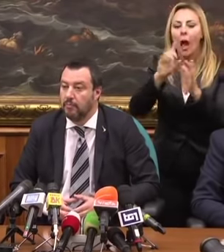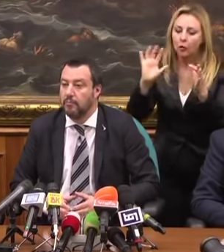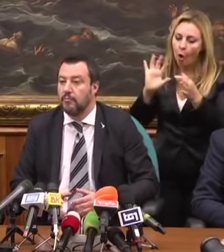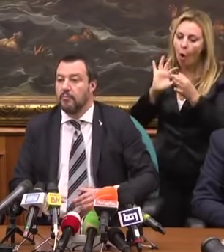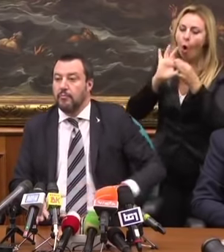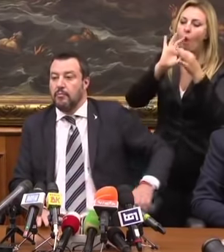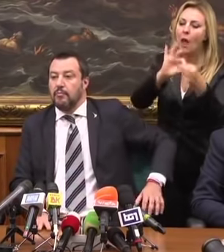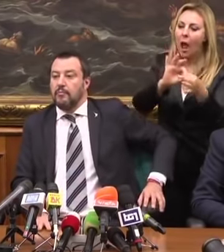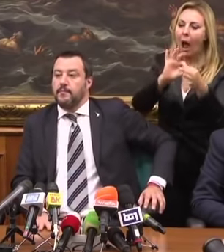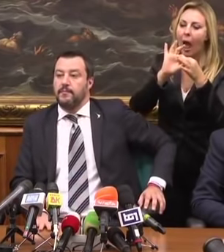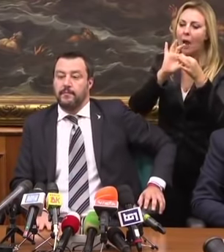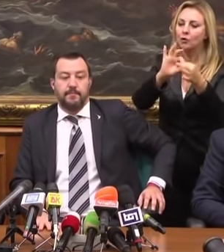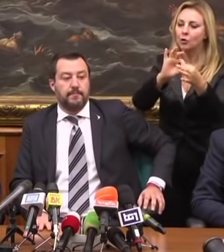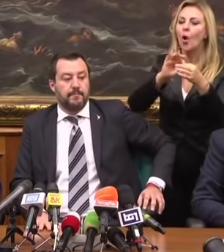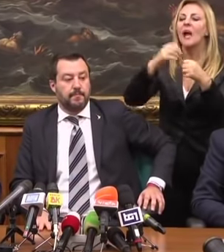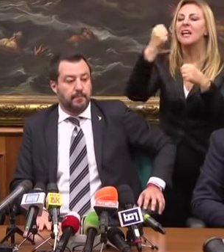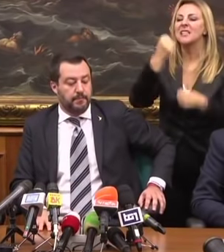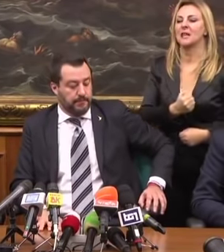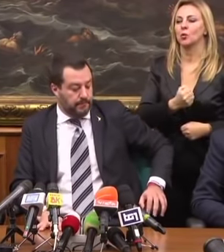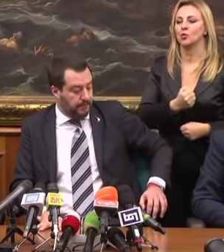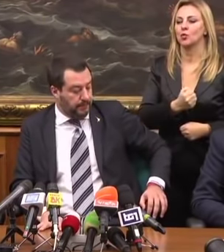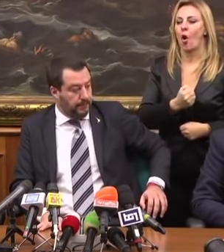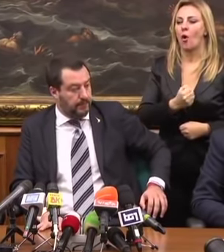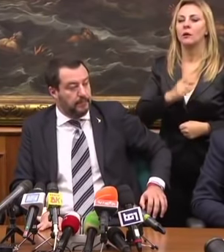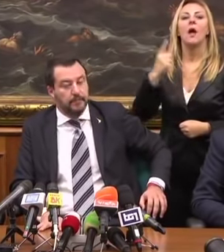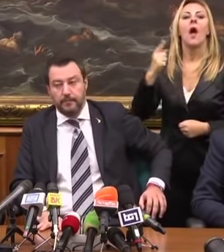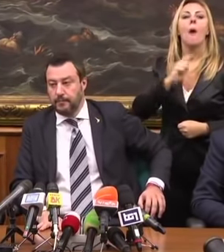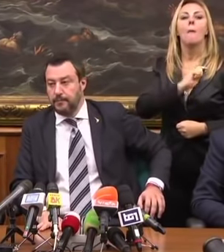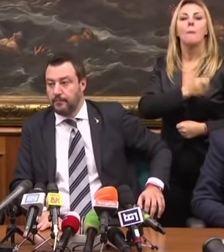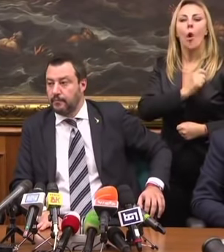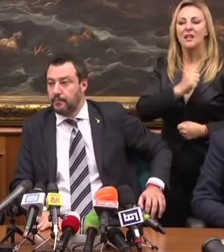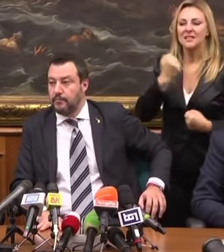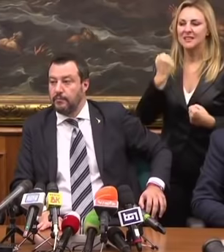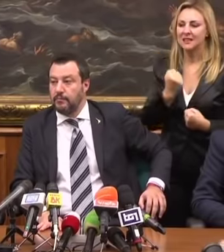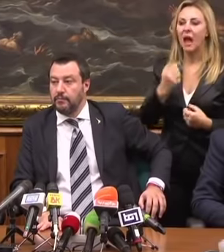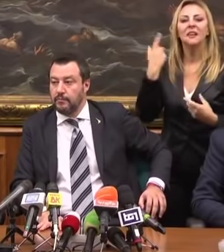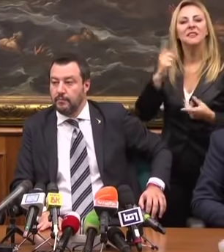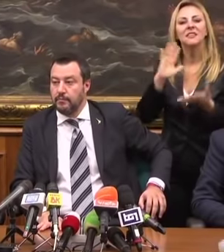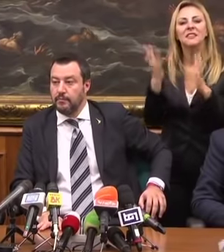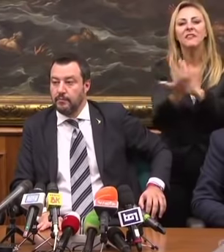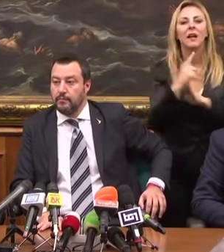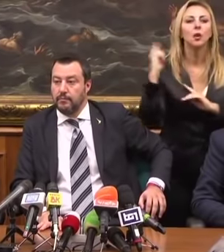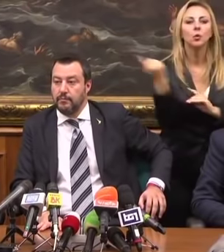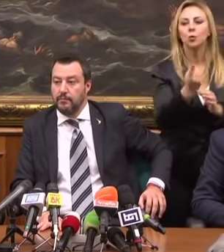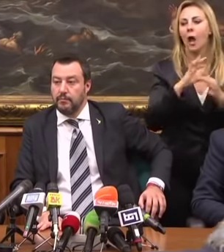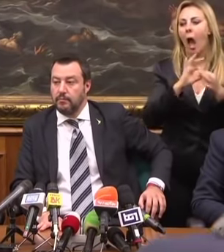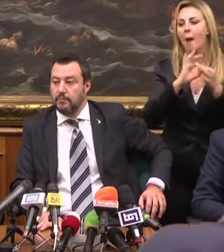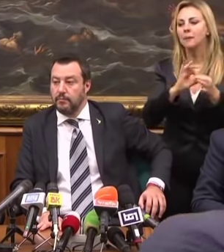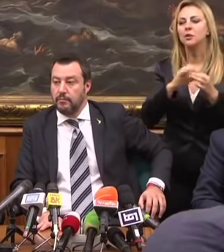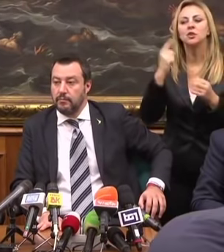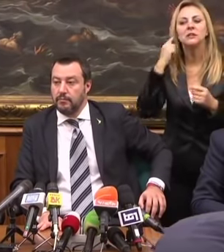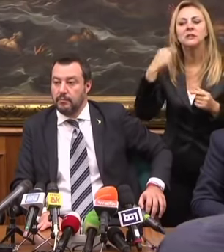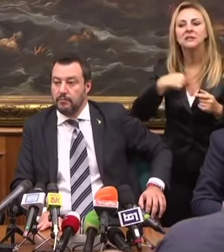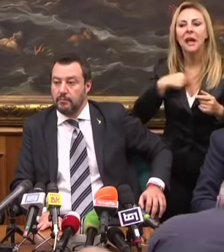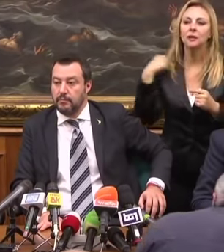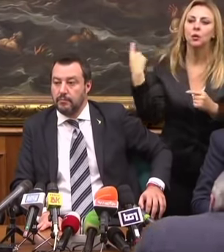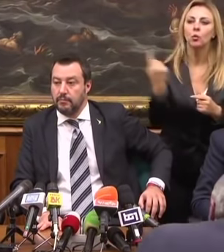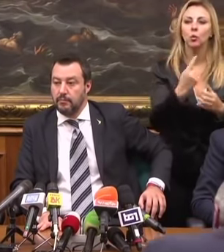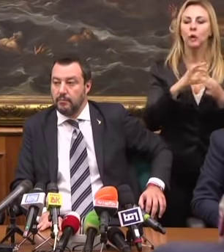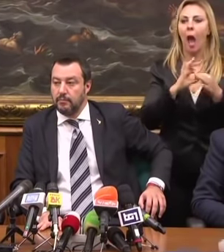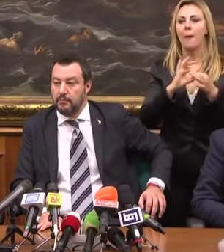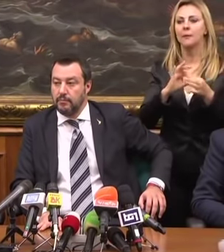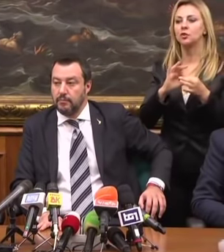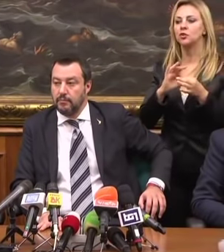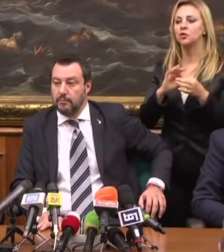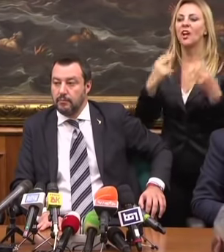alle istituzioni e quindi a tutte le parti dell'ordine, e non diventare amici, e non essere sentiti e vissuti come amici della